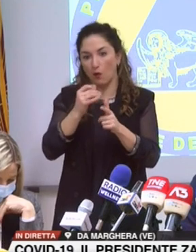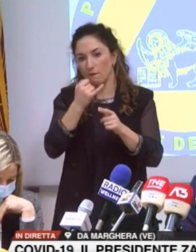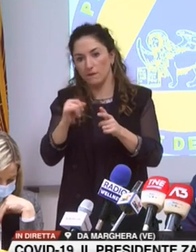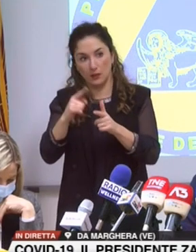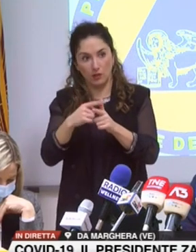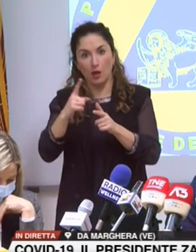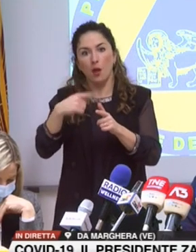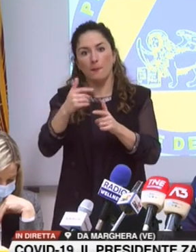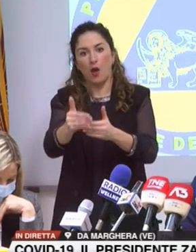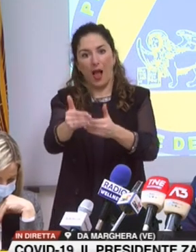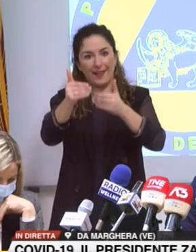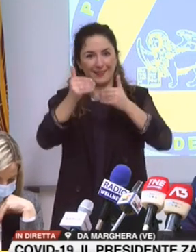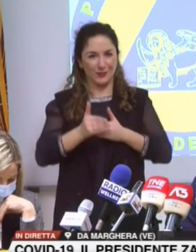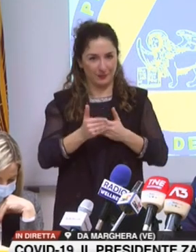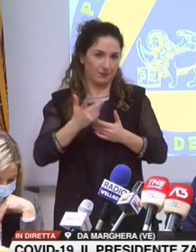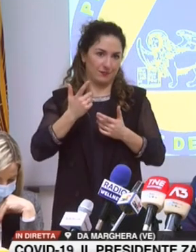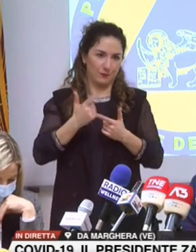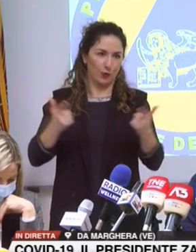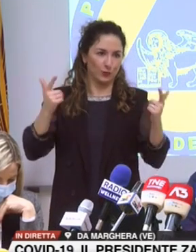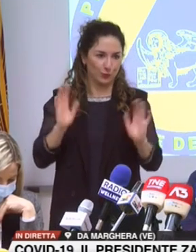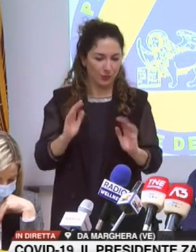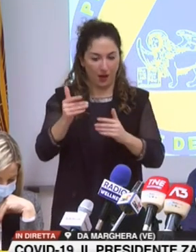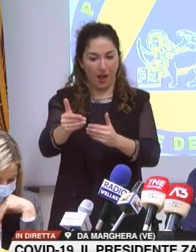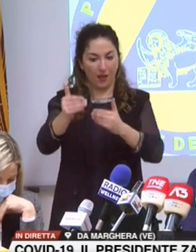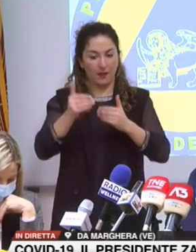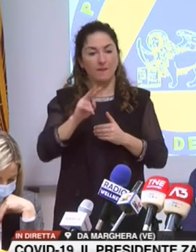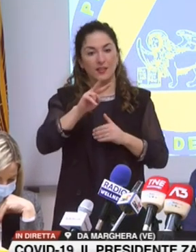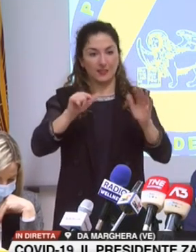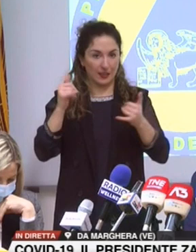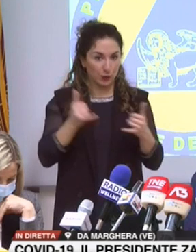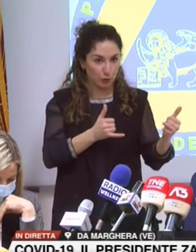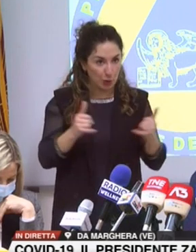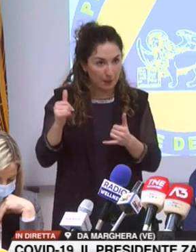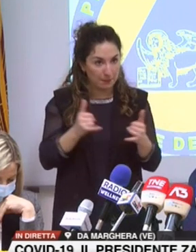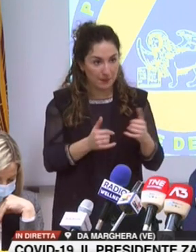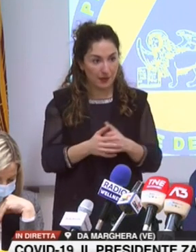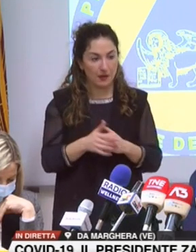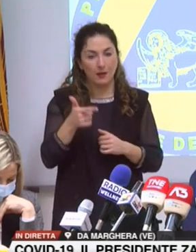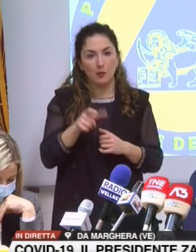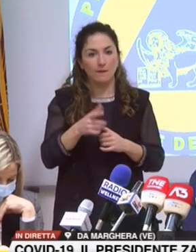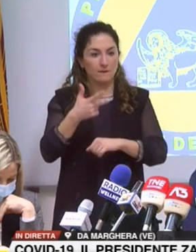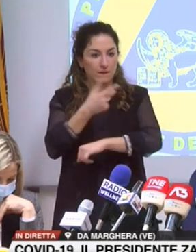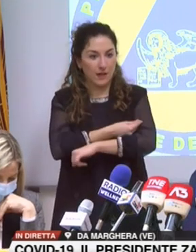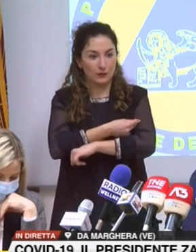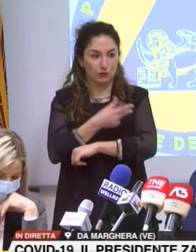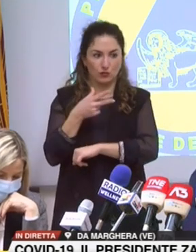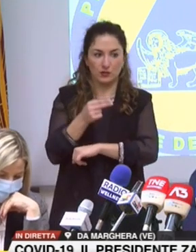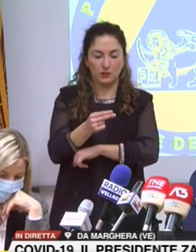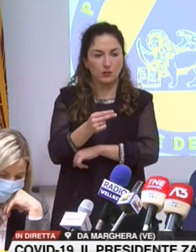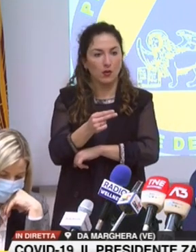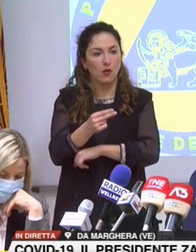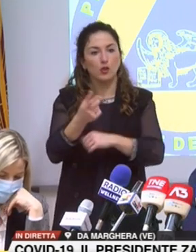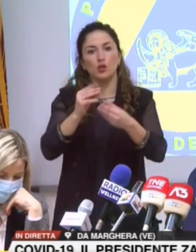è stato anticipato e per fortuna è stato tutto anticipato a partire dal 27 dicembre, perché comunque la vaccinazione è l'arma più utile